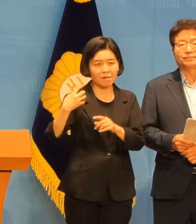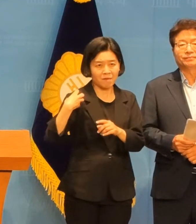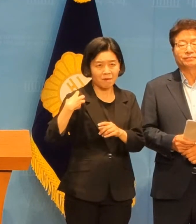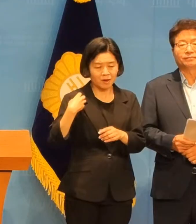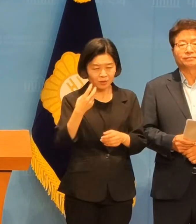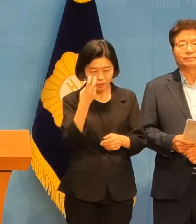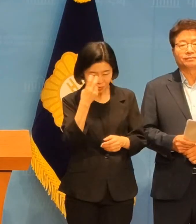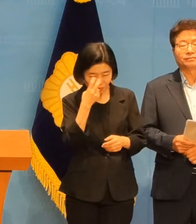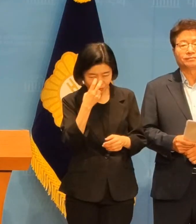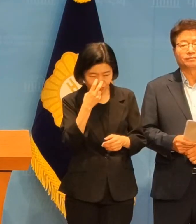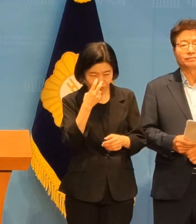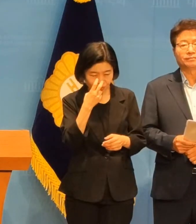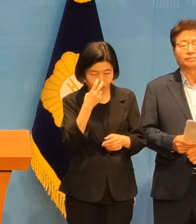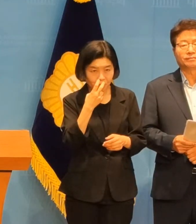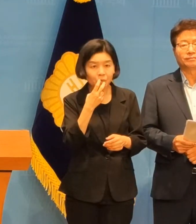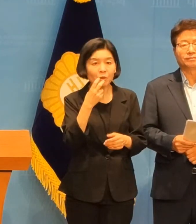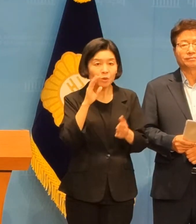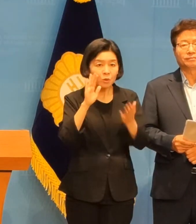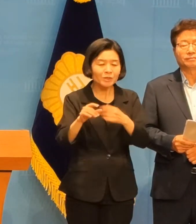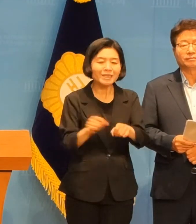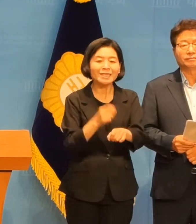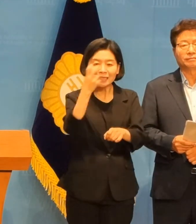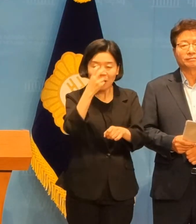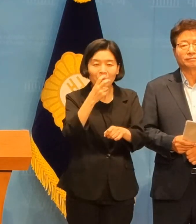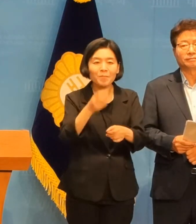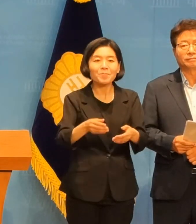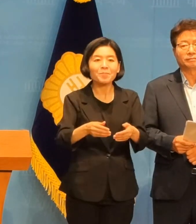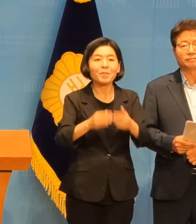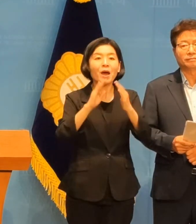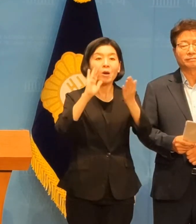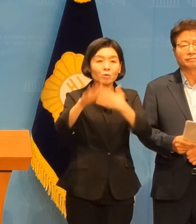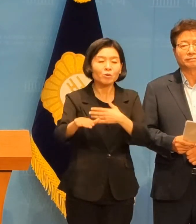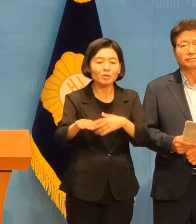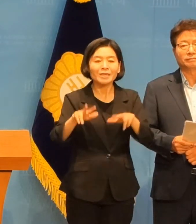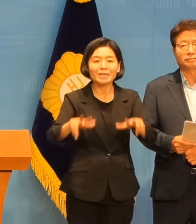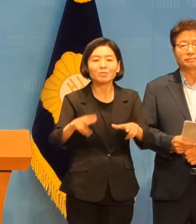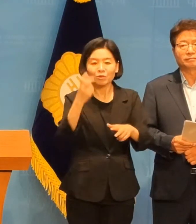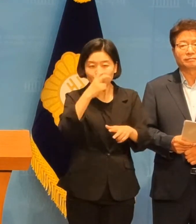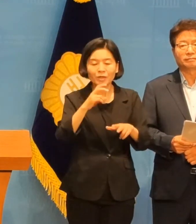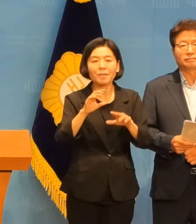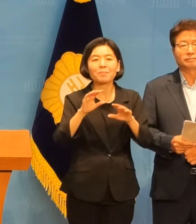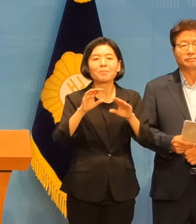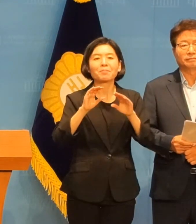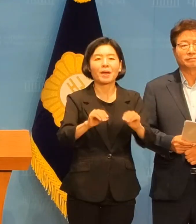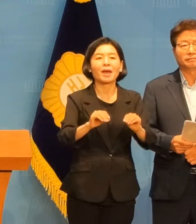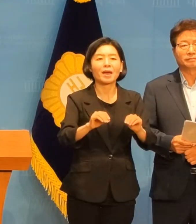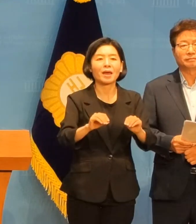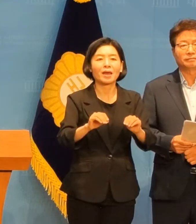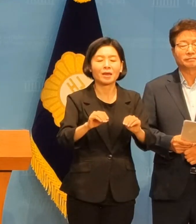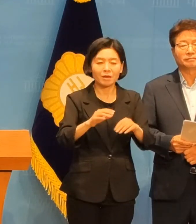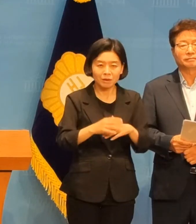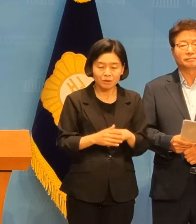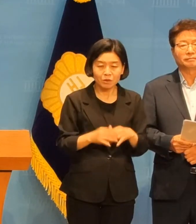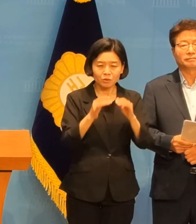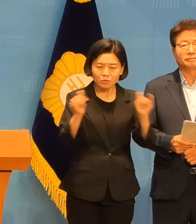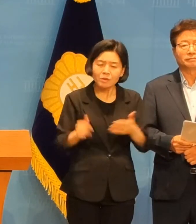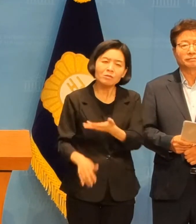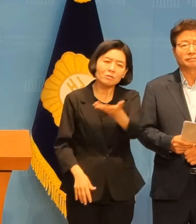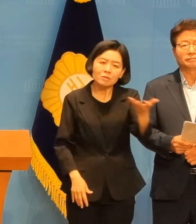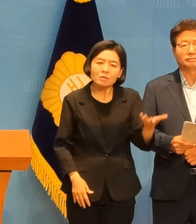되다가 특검이 출범한 이후에는 사실상 수사가 멈추어져 있습니다. 그래서